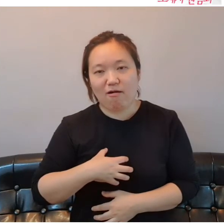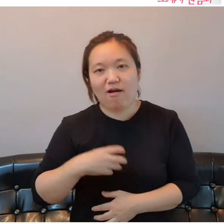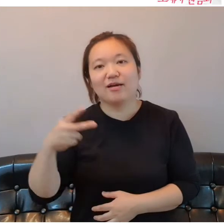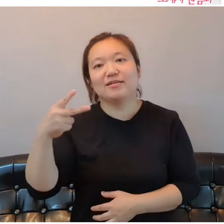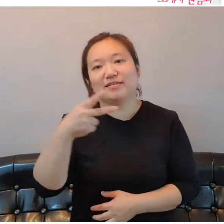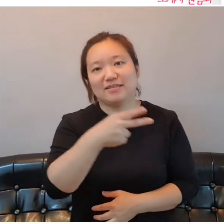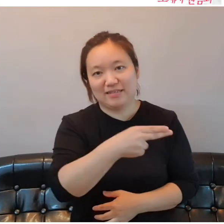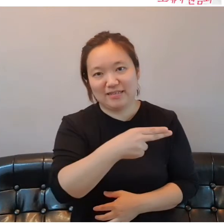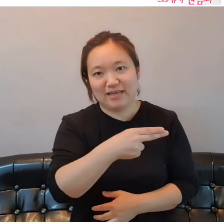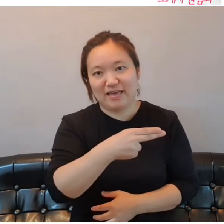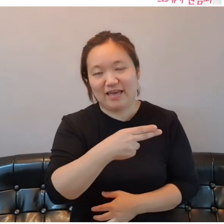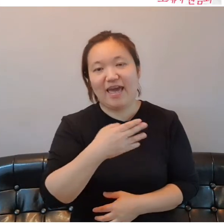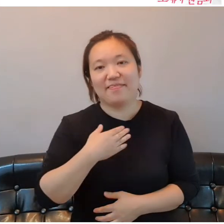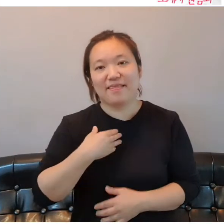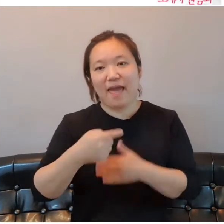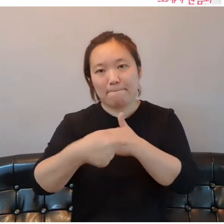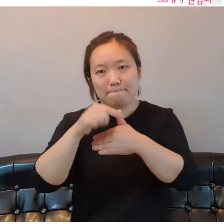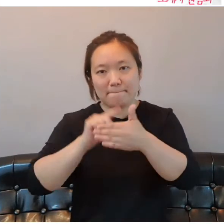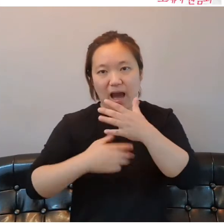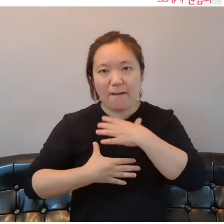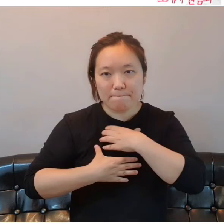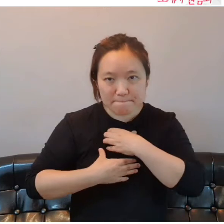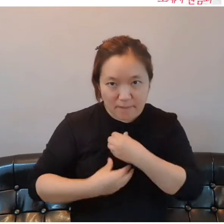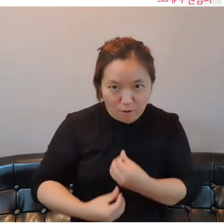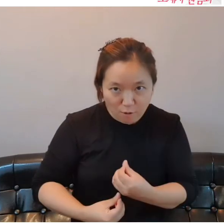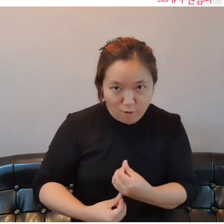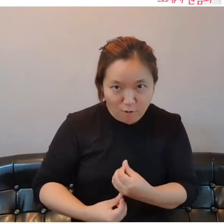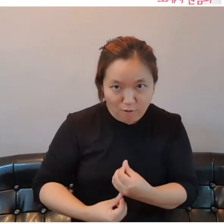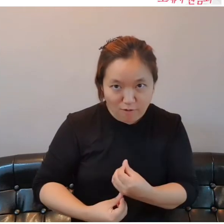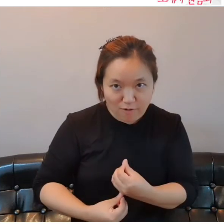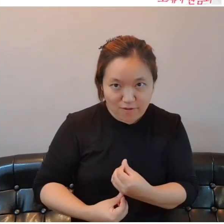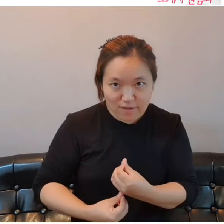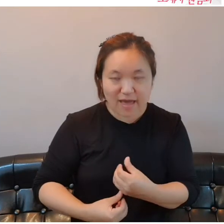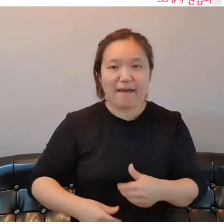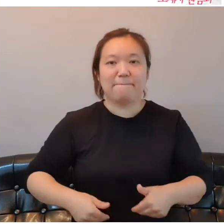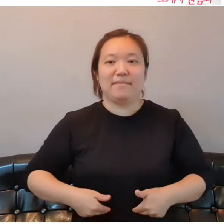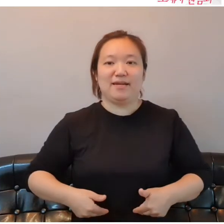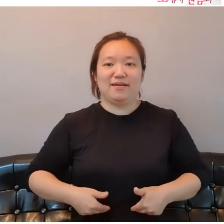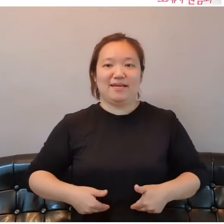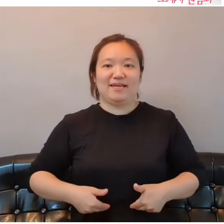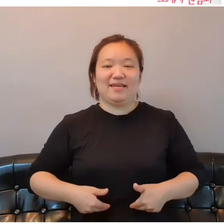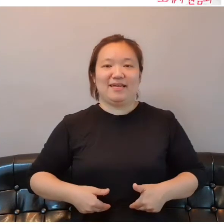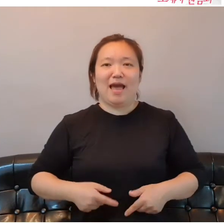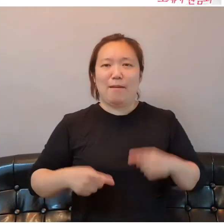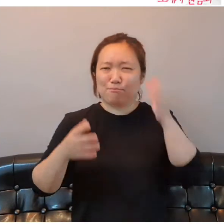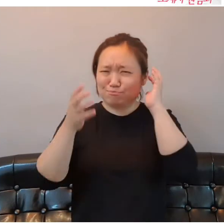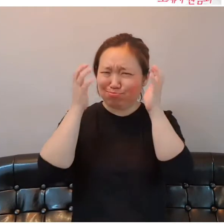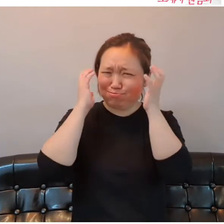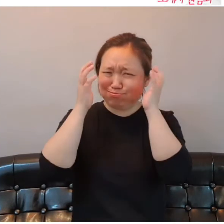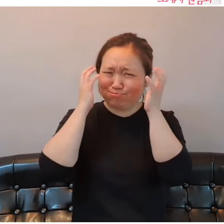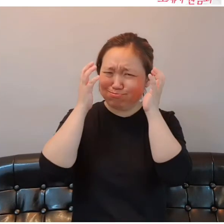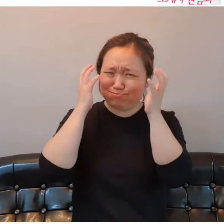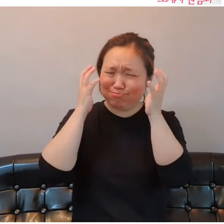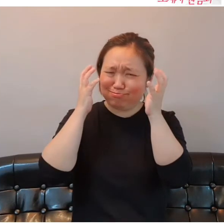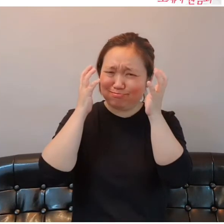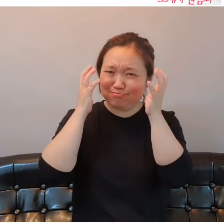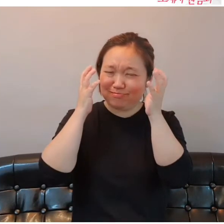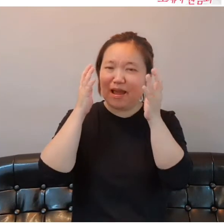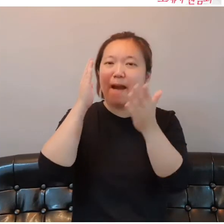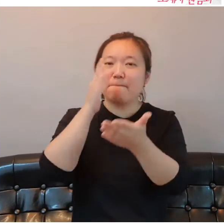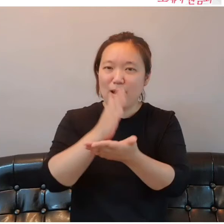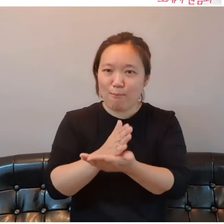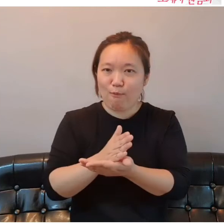정리하고 휴식하는 것이 우선이 되어야 합니다. 복잡한 마음으로는 생활을 단순화시키기